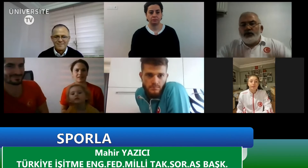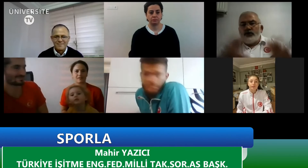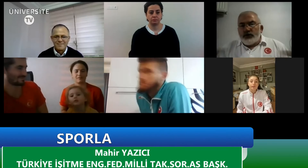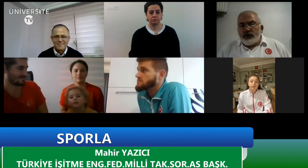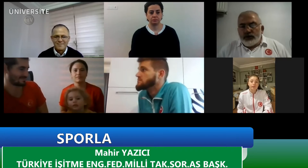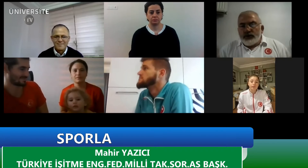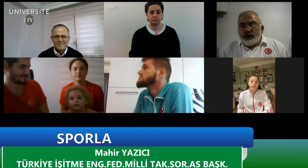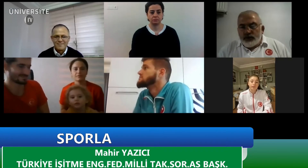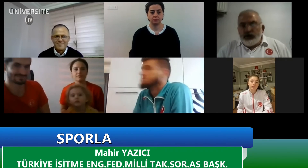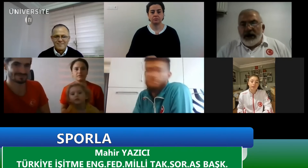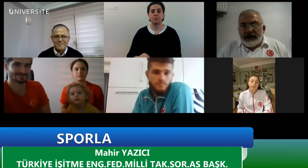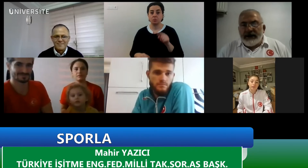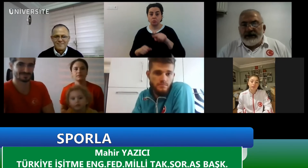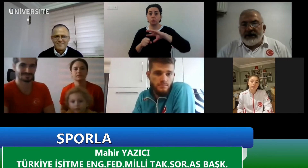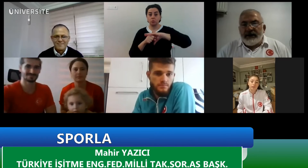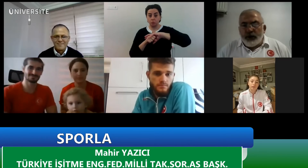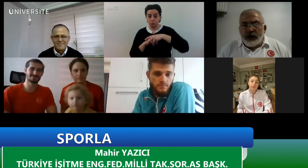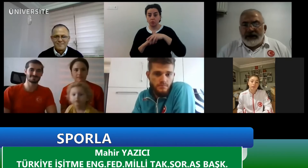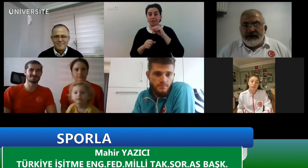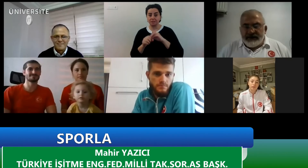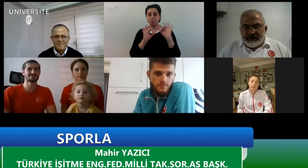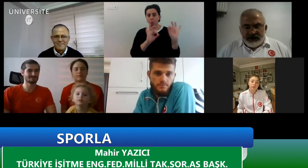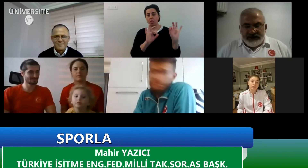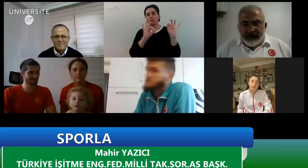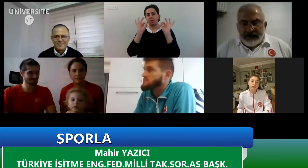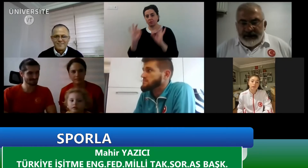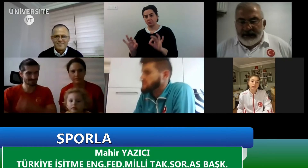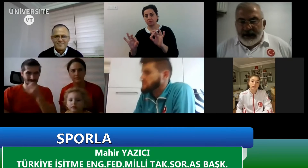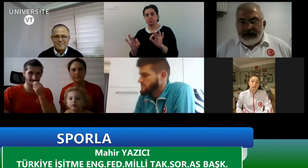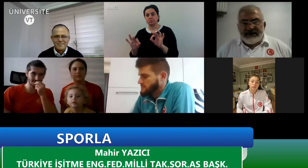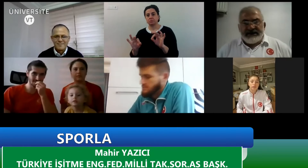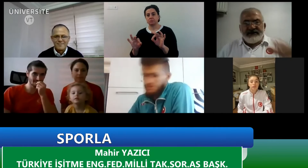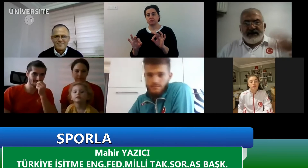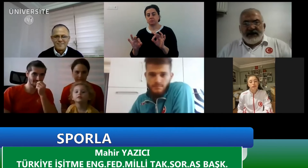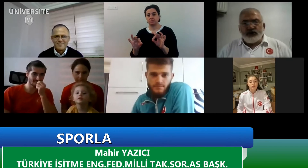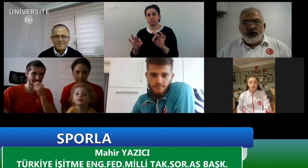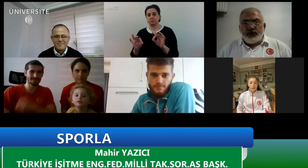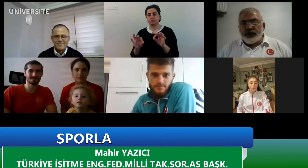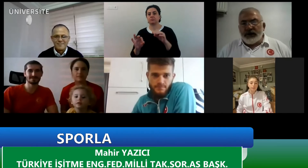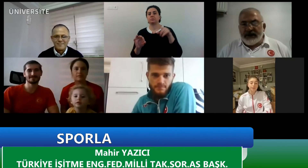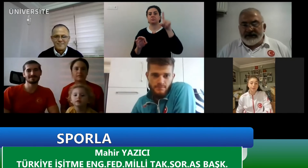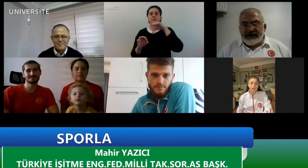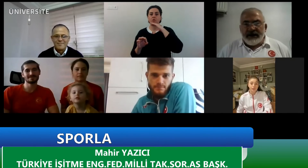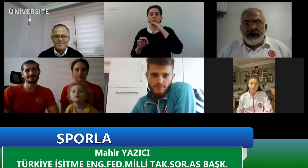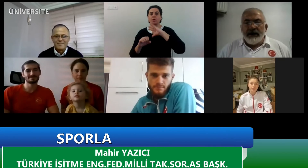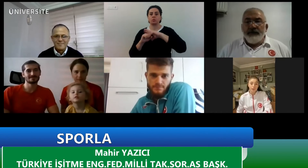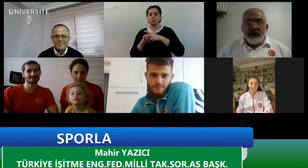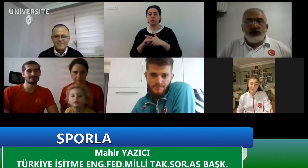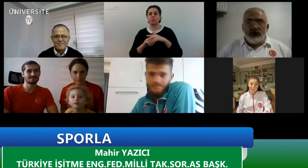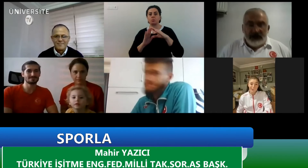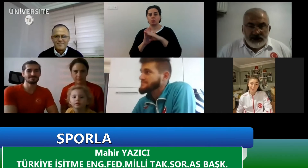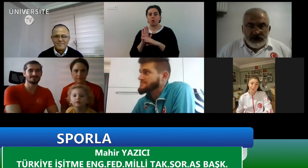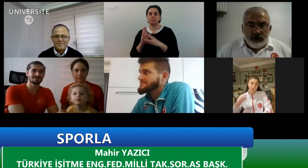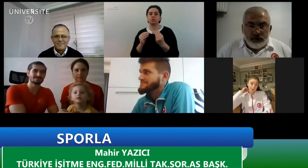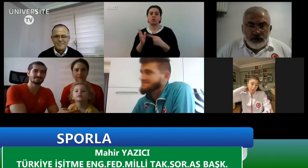Bu dünya genelinde böyleydi. Bizim işitme engelliler, ICS'li ve ESYO'nun programlarında da